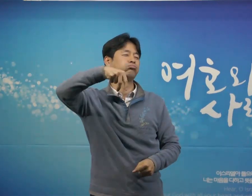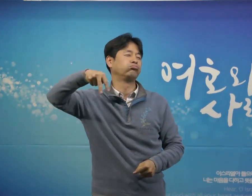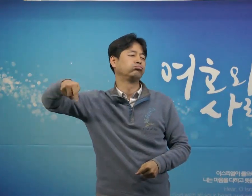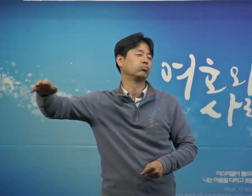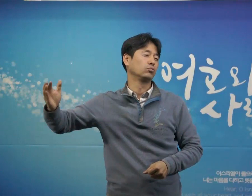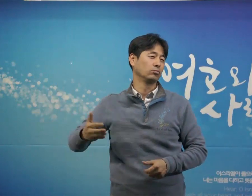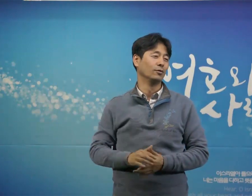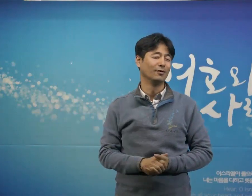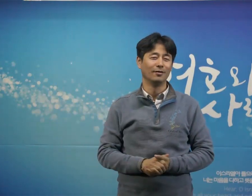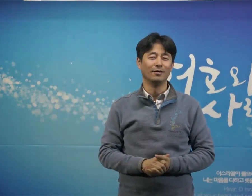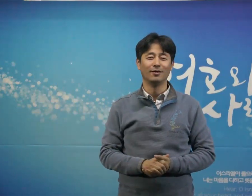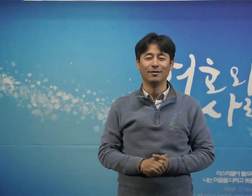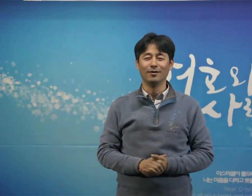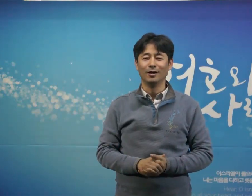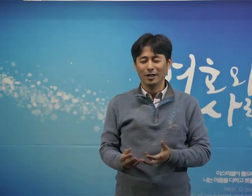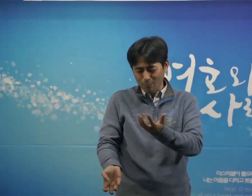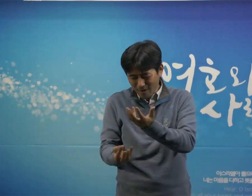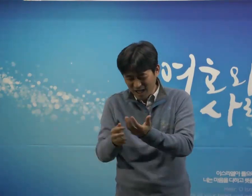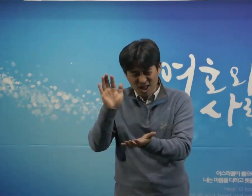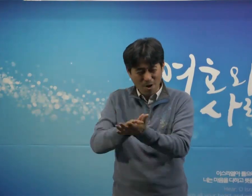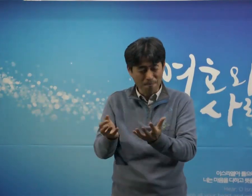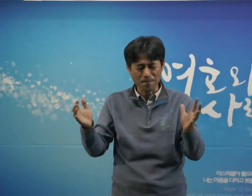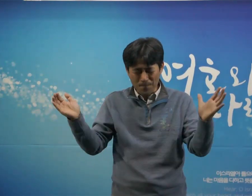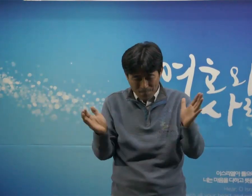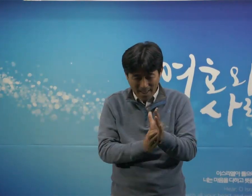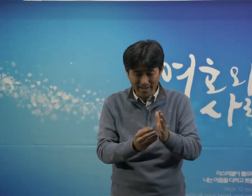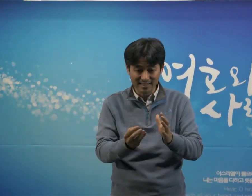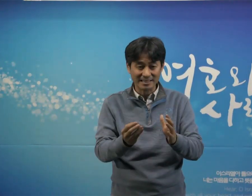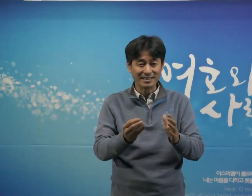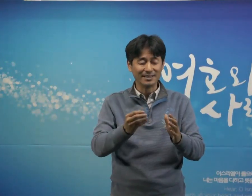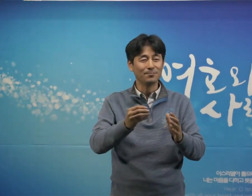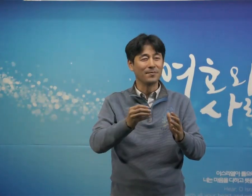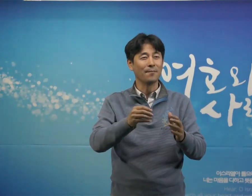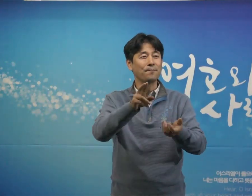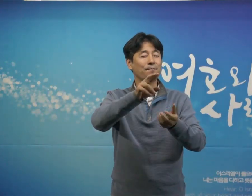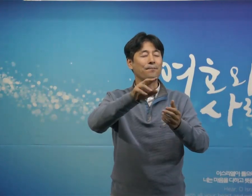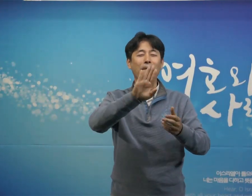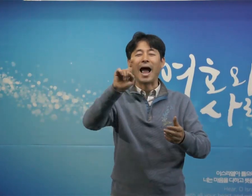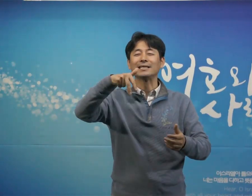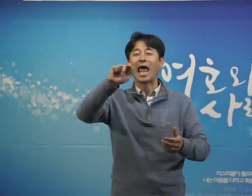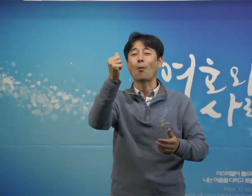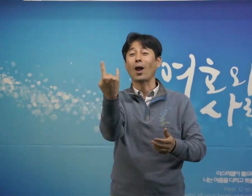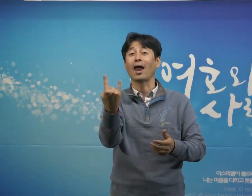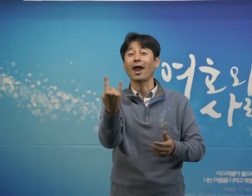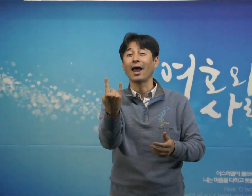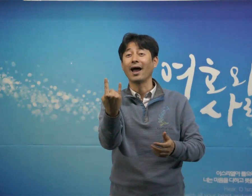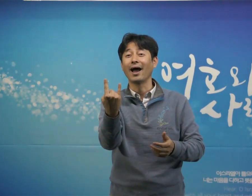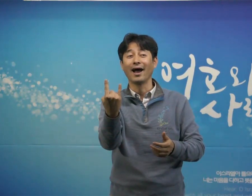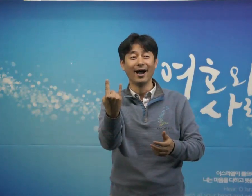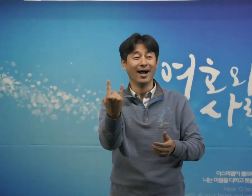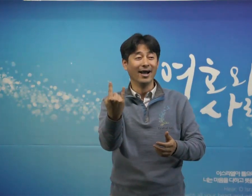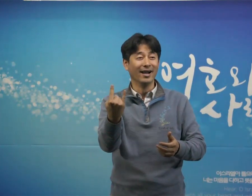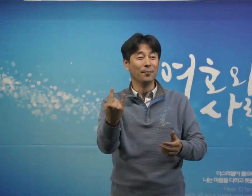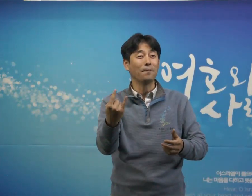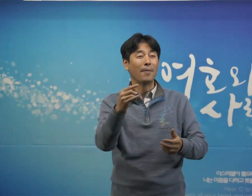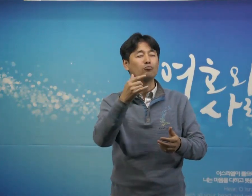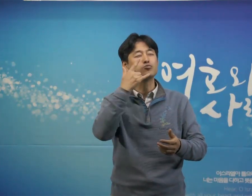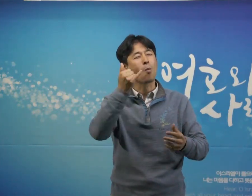동안 만들었고, 계속적으로 수료를 맞았는데, 그것을 이제 만든 것을